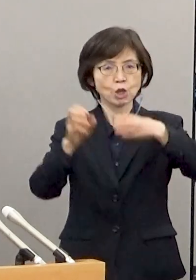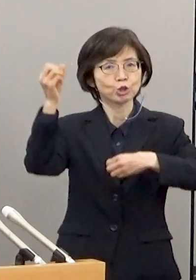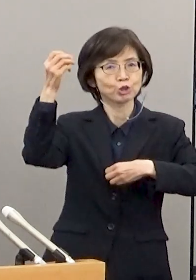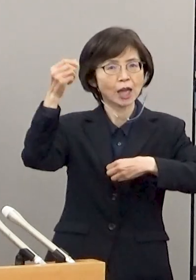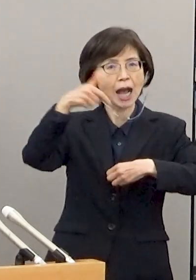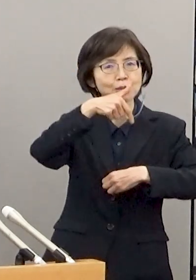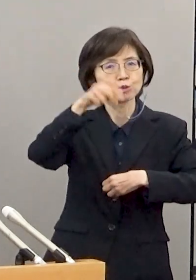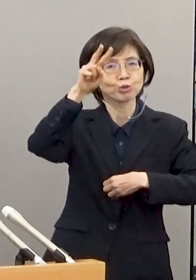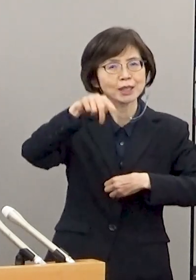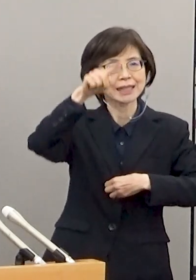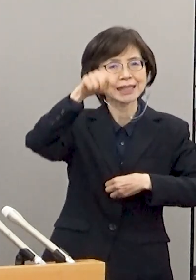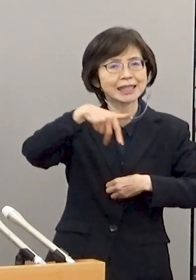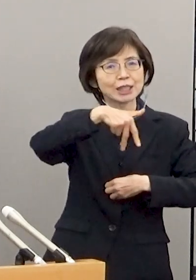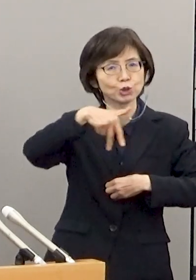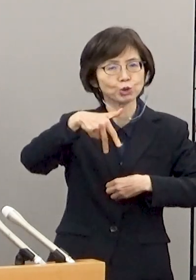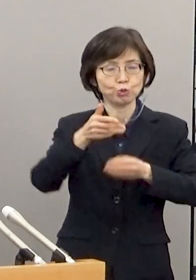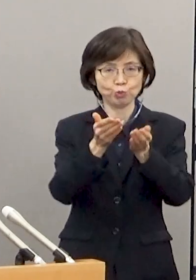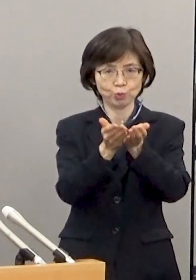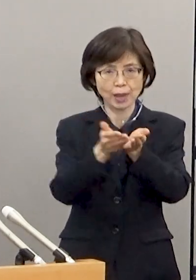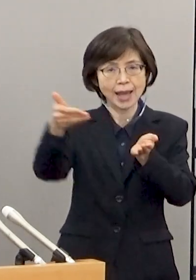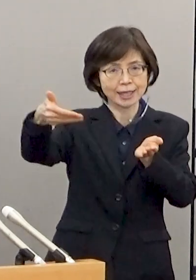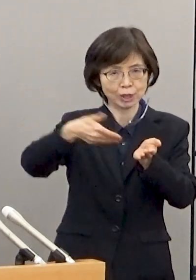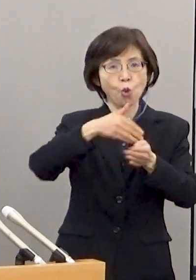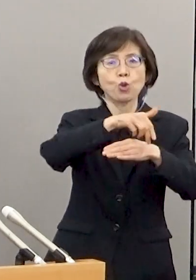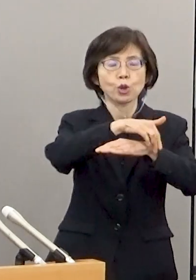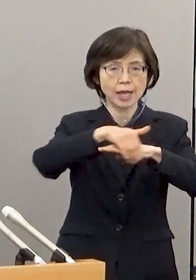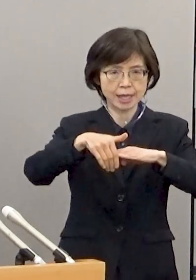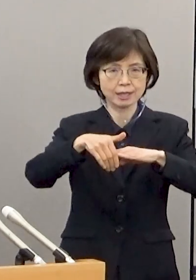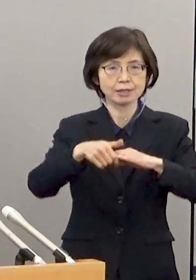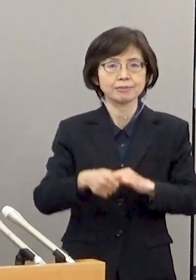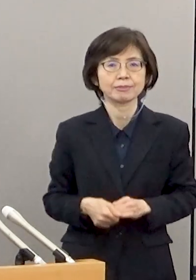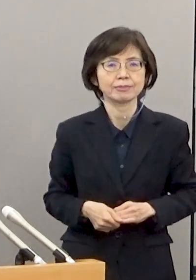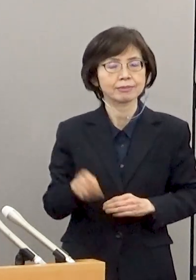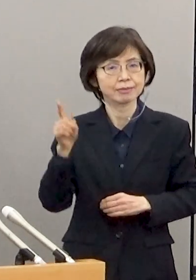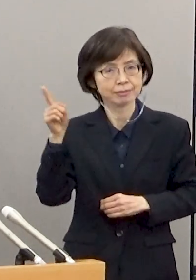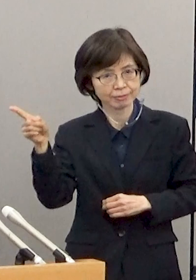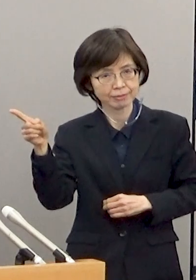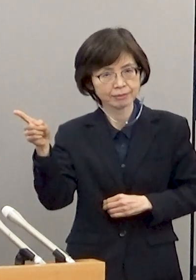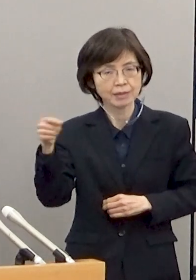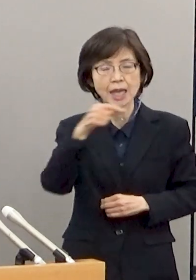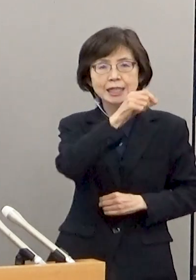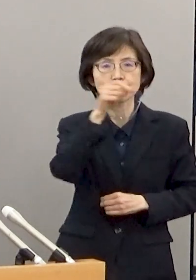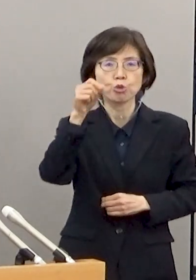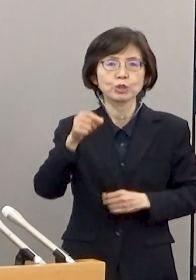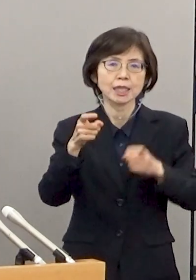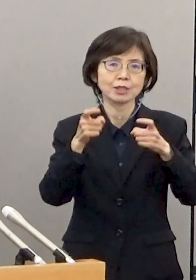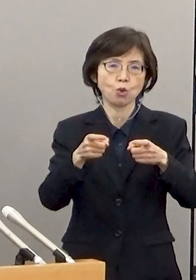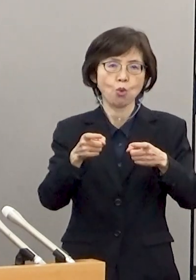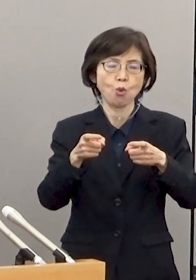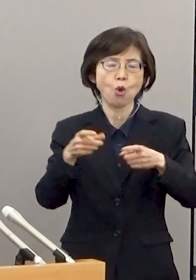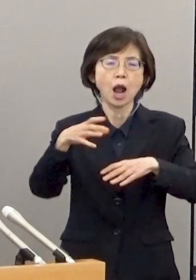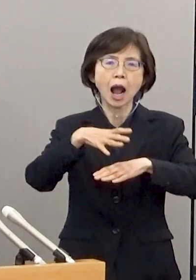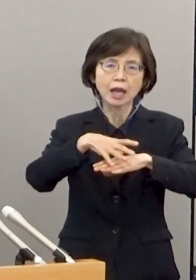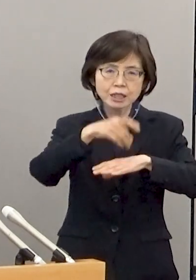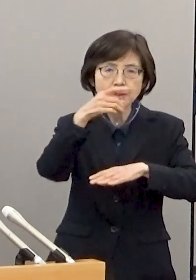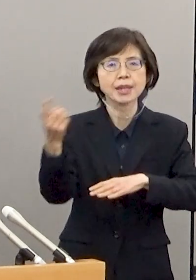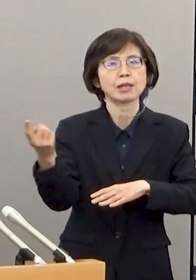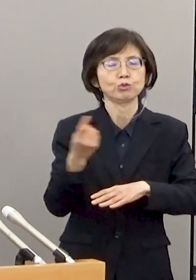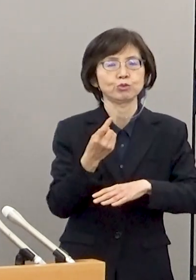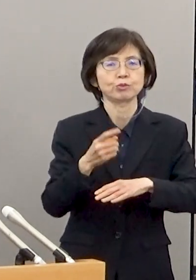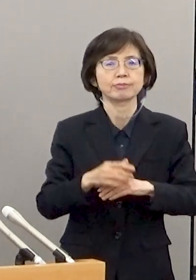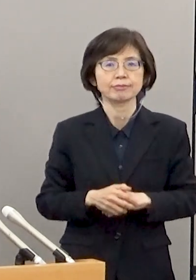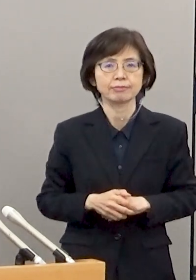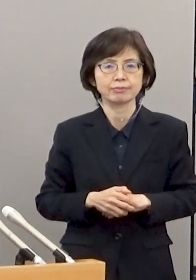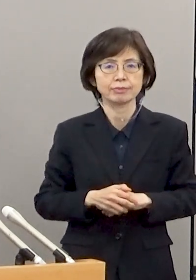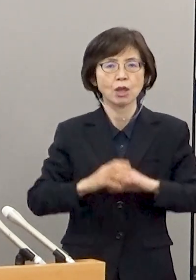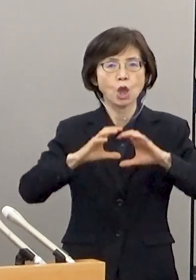寄港する予定となっております。本船が下関港に寄港するのは初めてのことです。